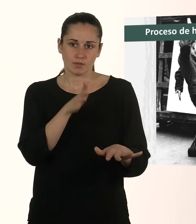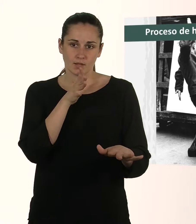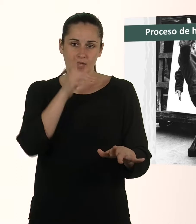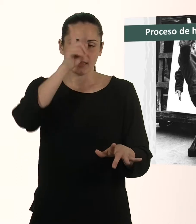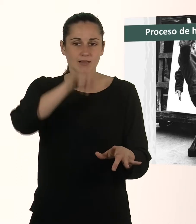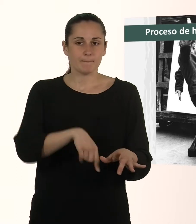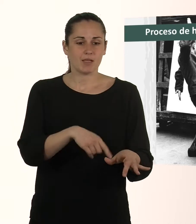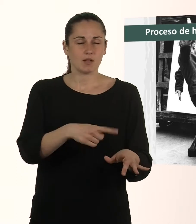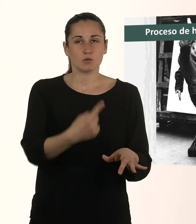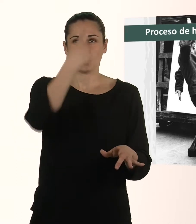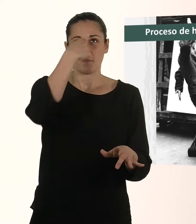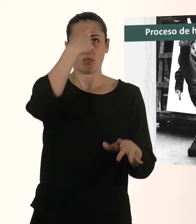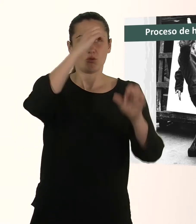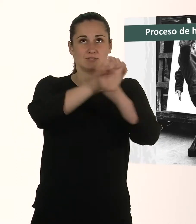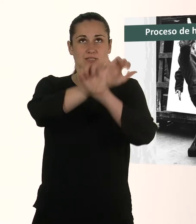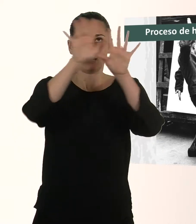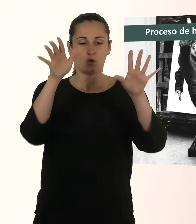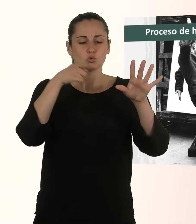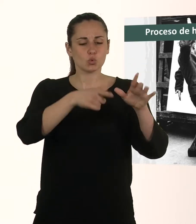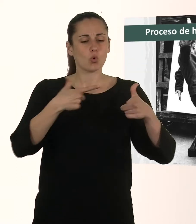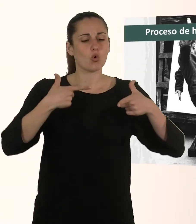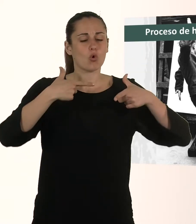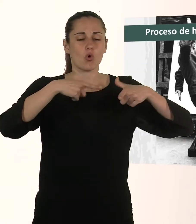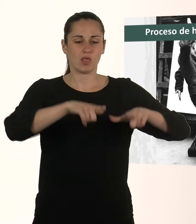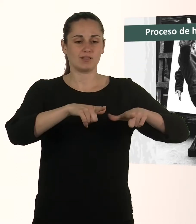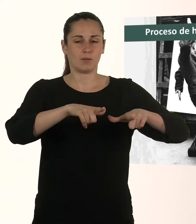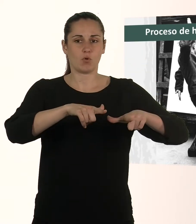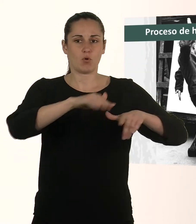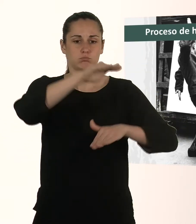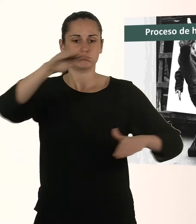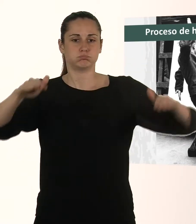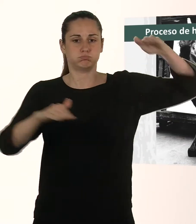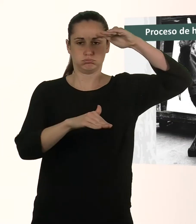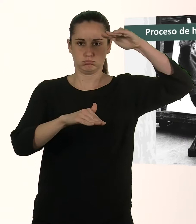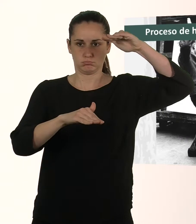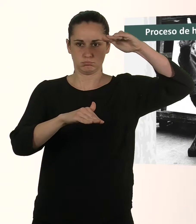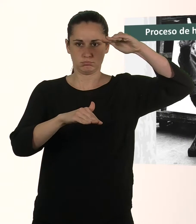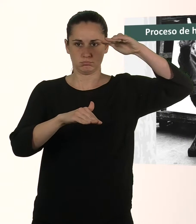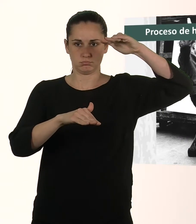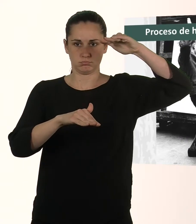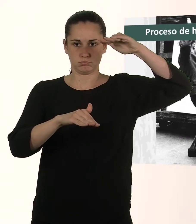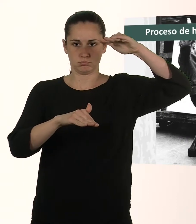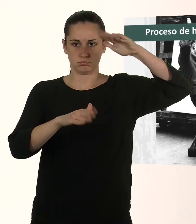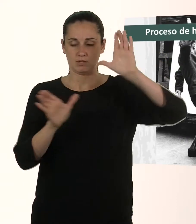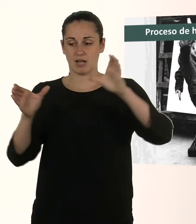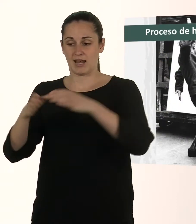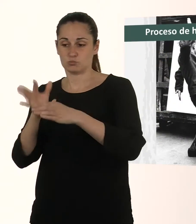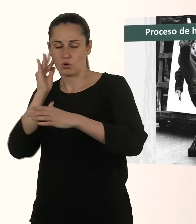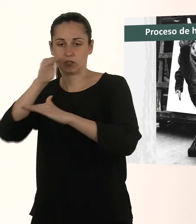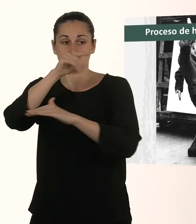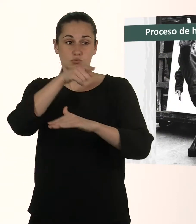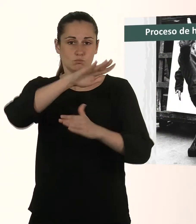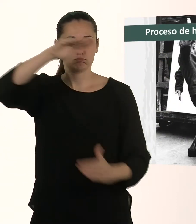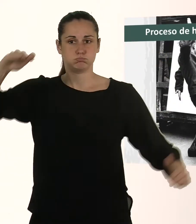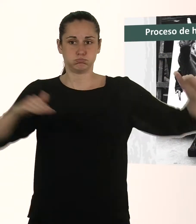la convicción de que pertenece a un colectivo situado en una posición de superioridad frente al conjunto de las mujeres. Esto